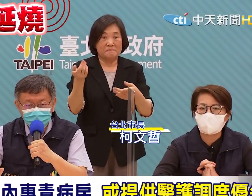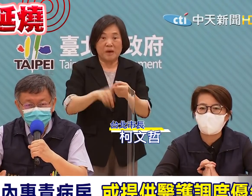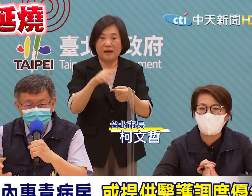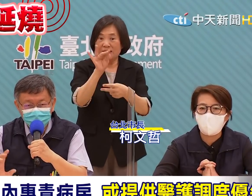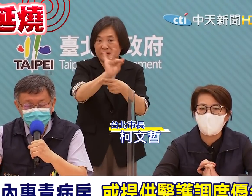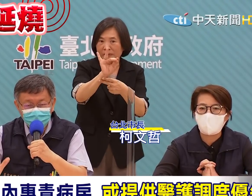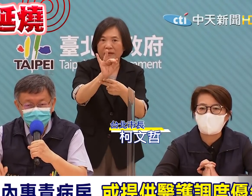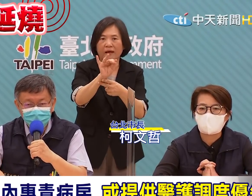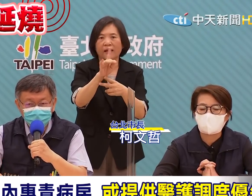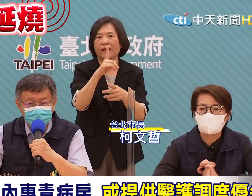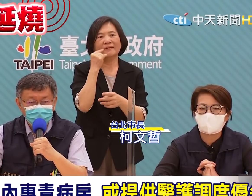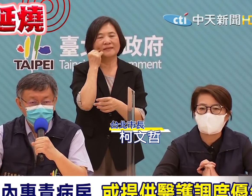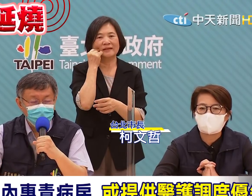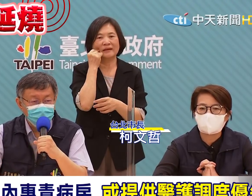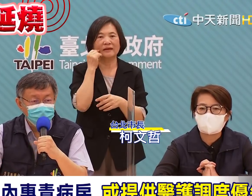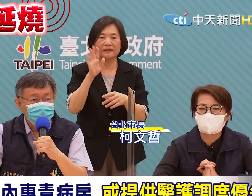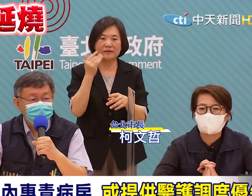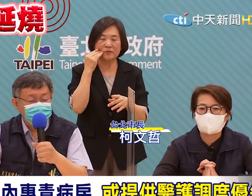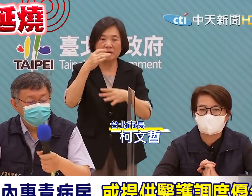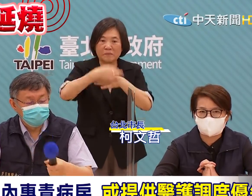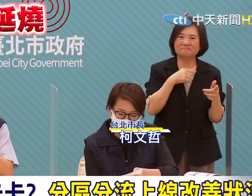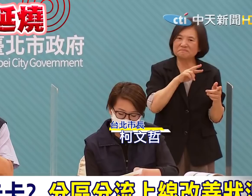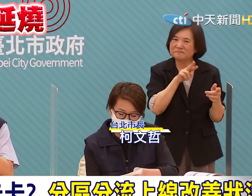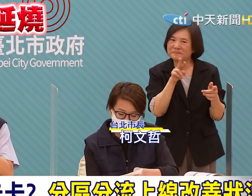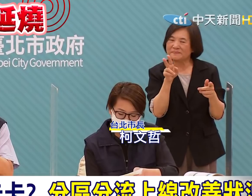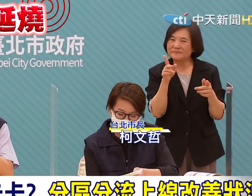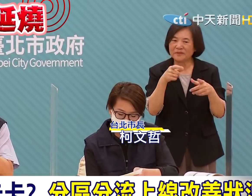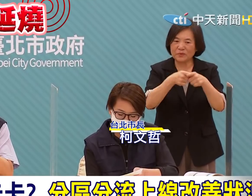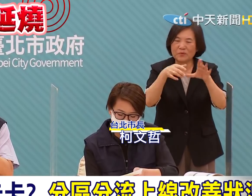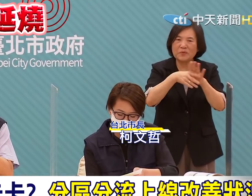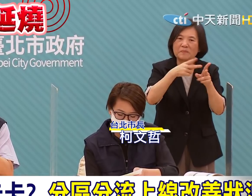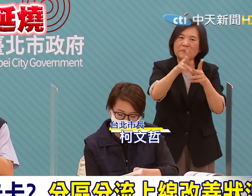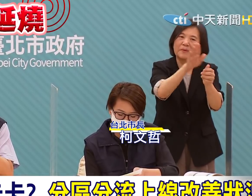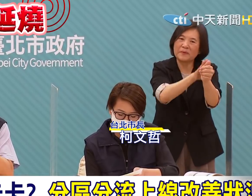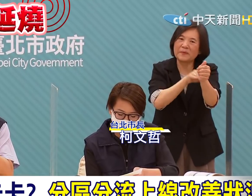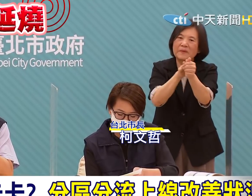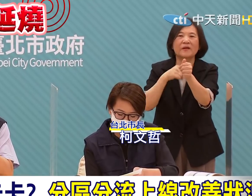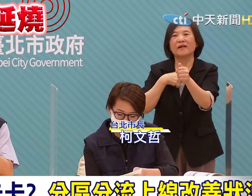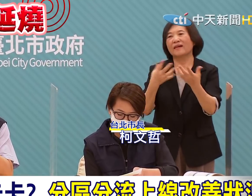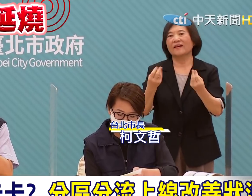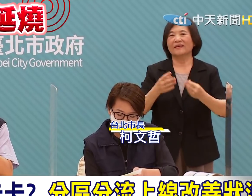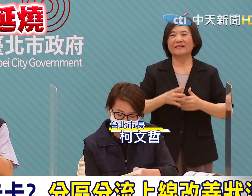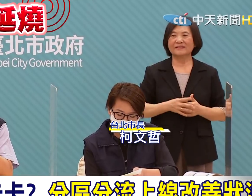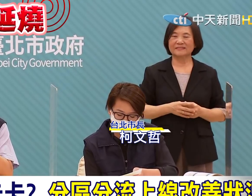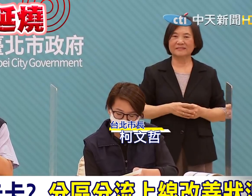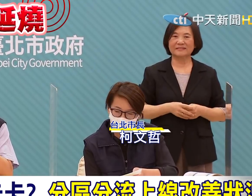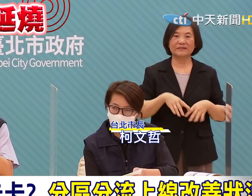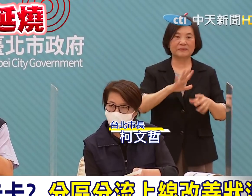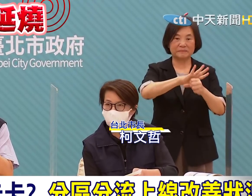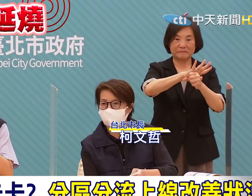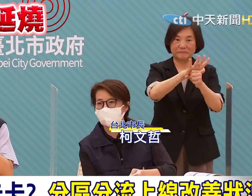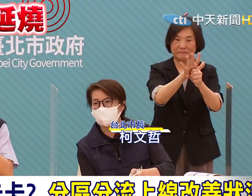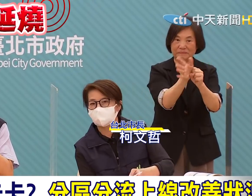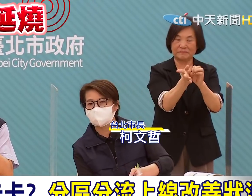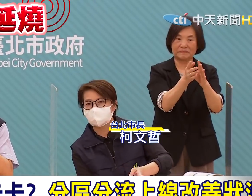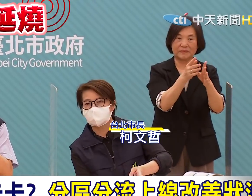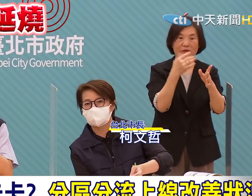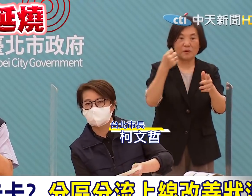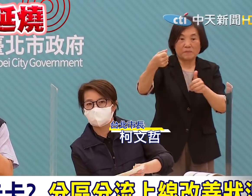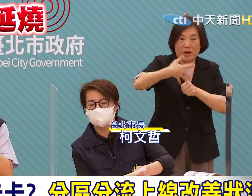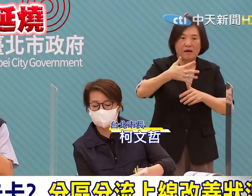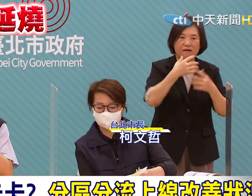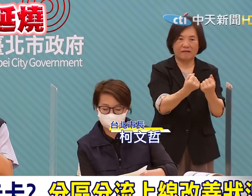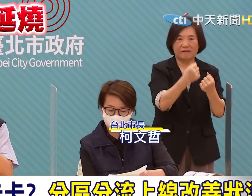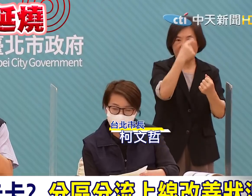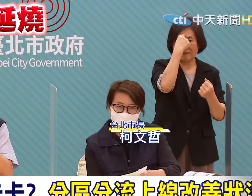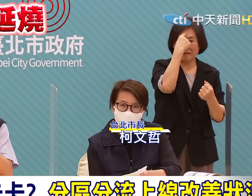上会修正，把这个系统修得更好。因为这个新冠肺炎最标准的潜伏期是